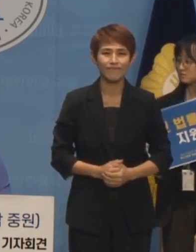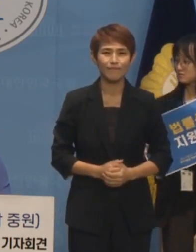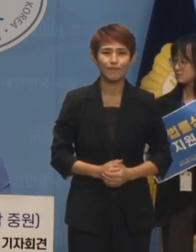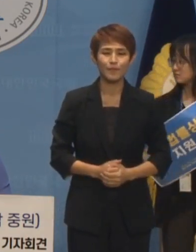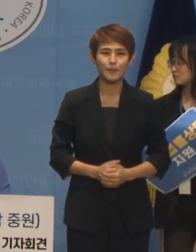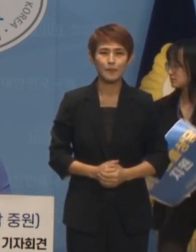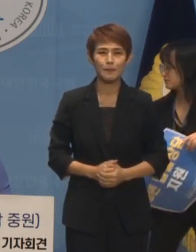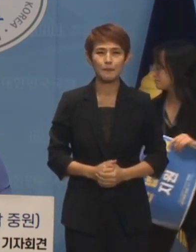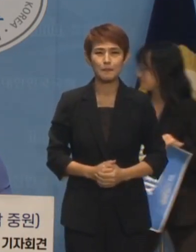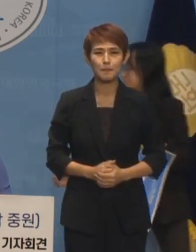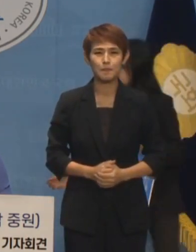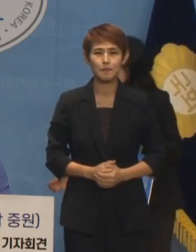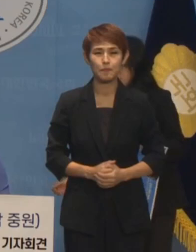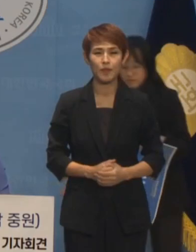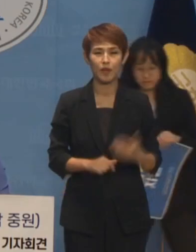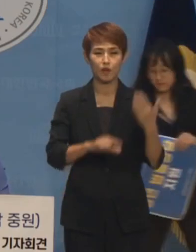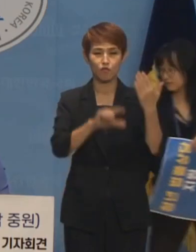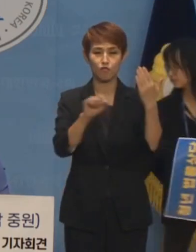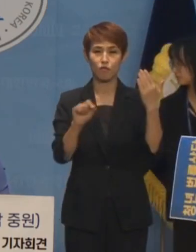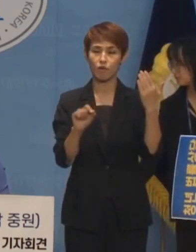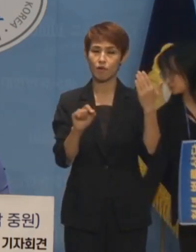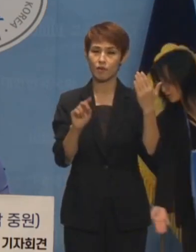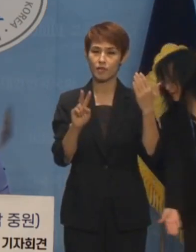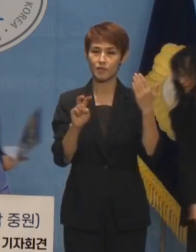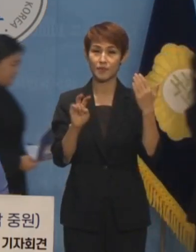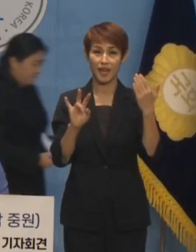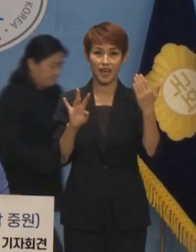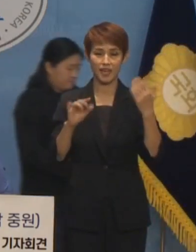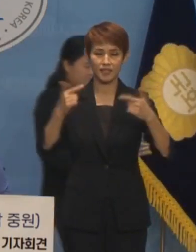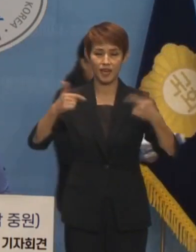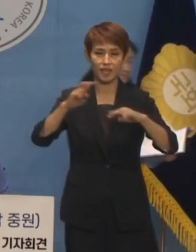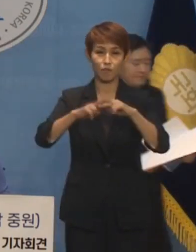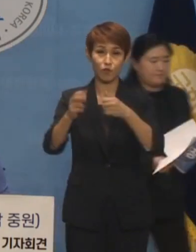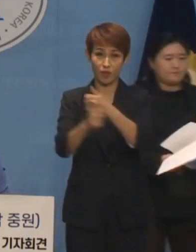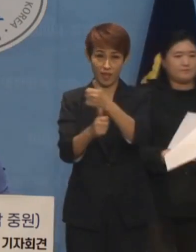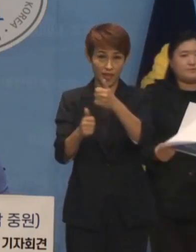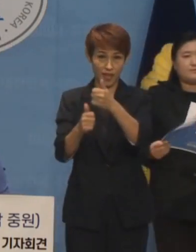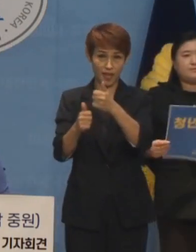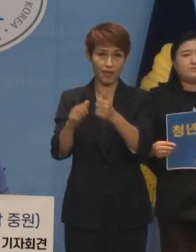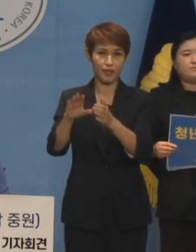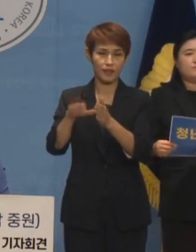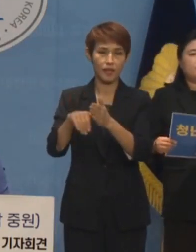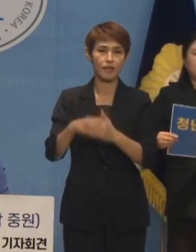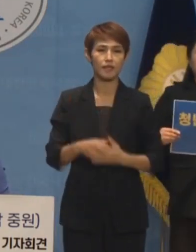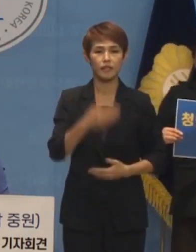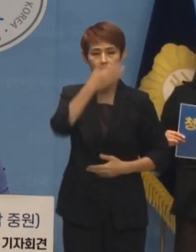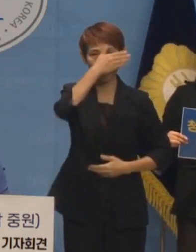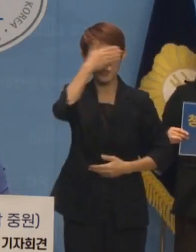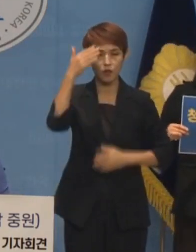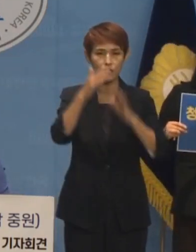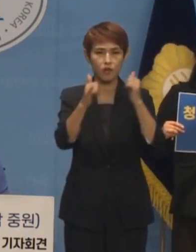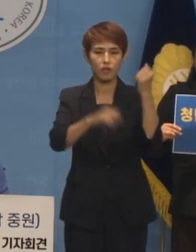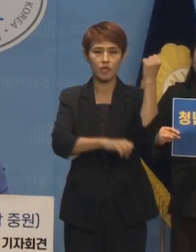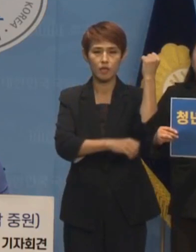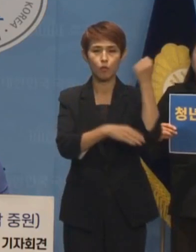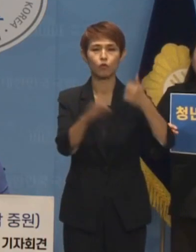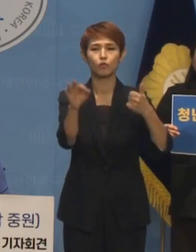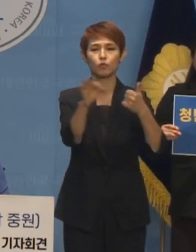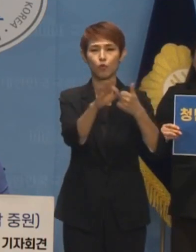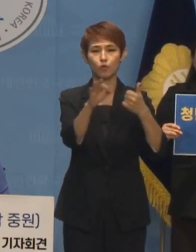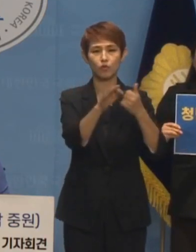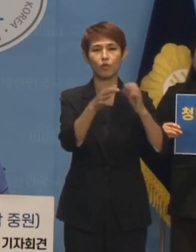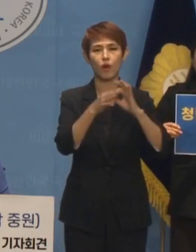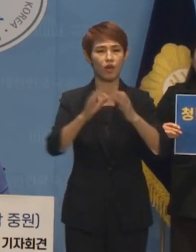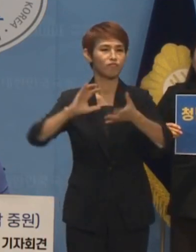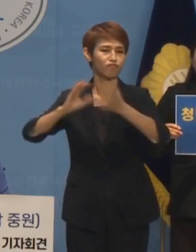네, 9월 24일이죠. 상임위에서 성남시에서 청년 기본소득 논의가 있을